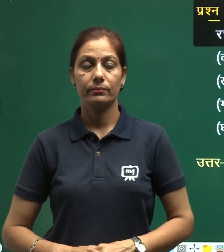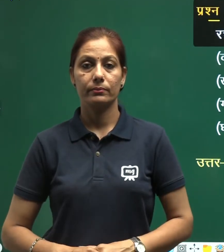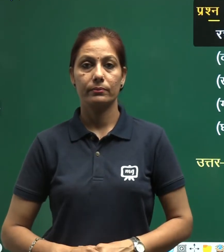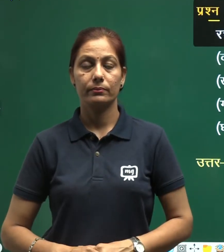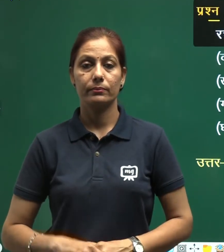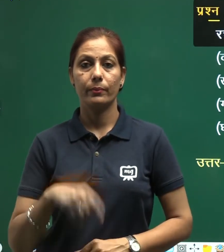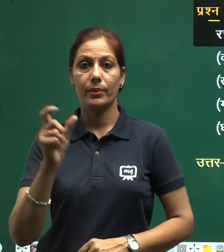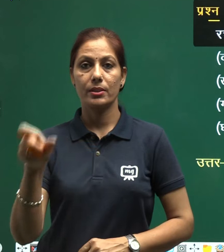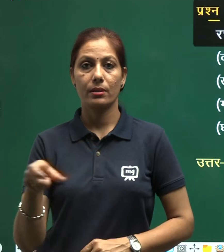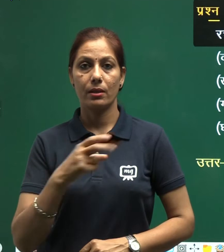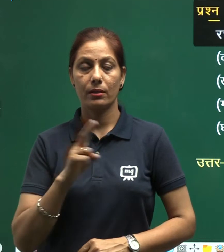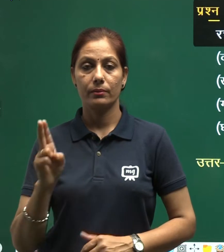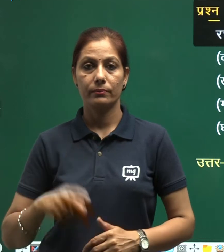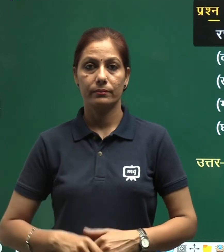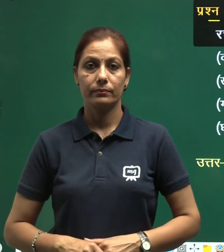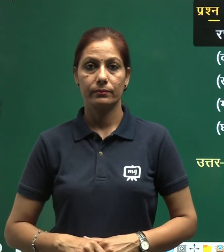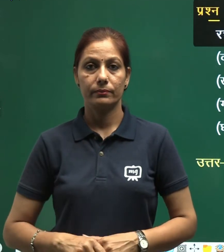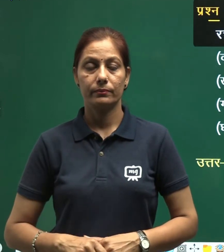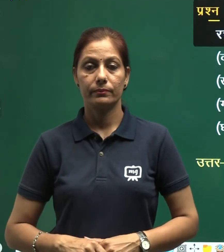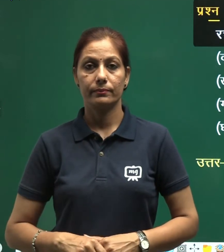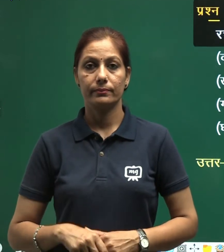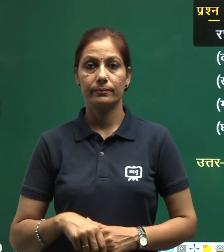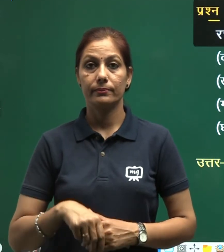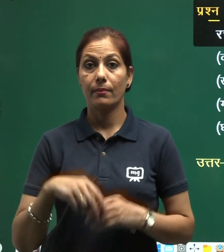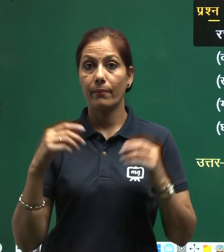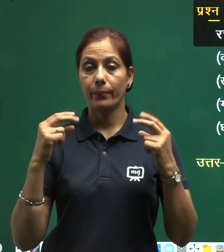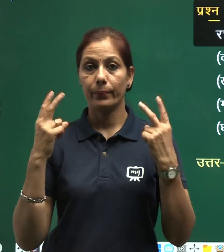बाल मुकुंद गुप्त जी की कृति